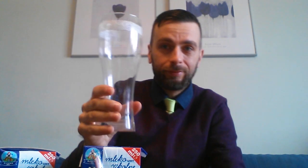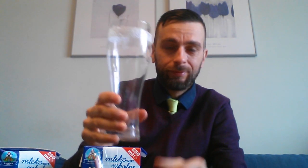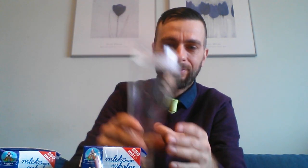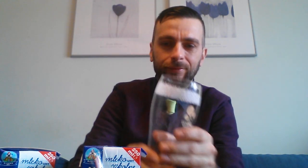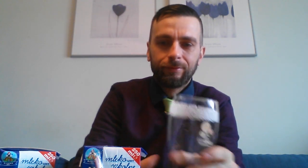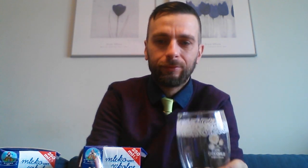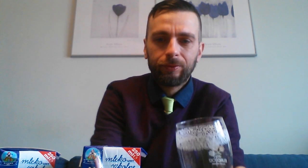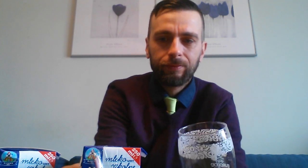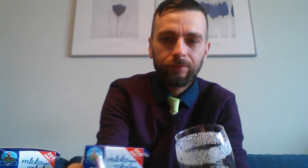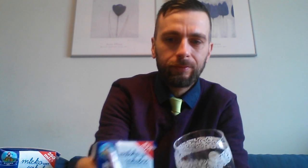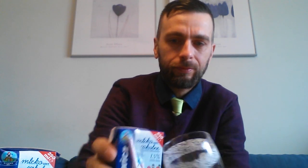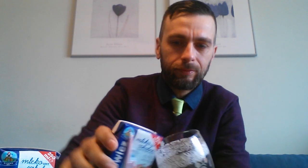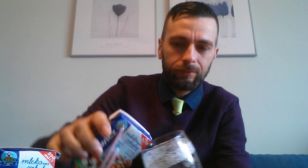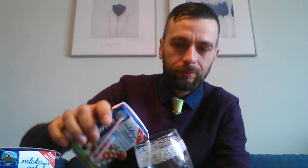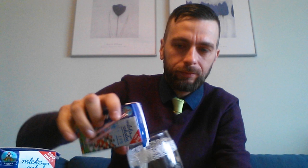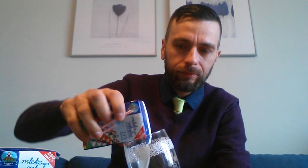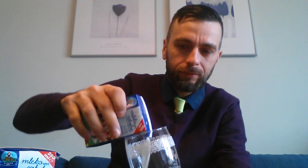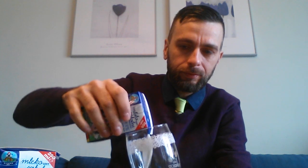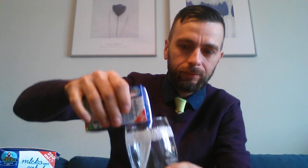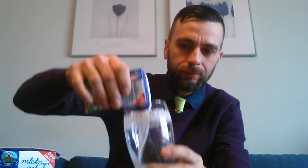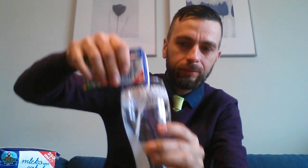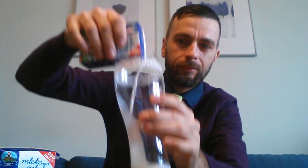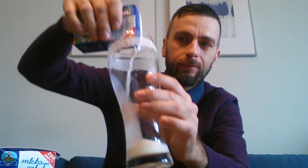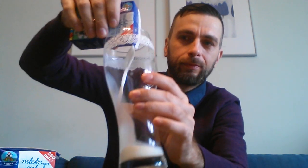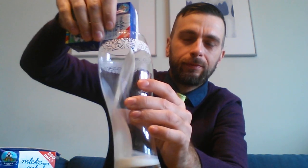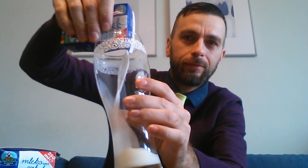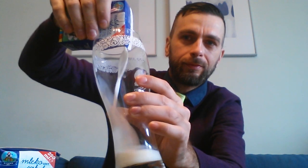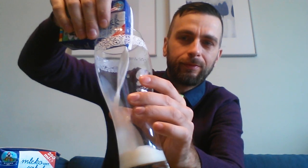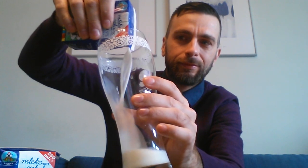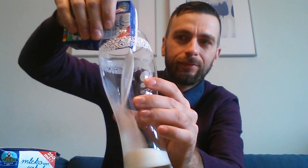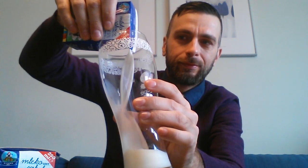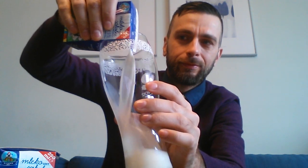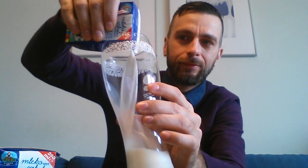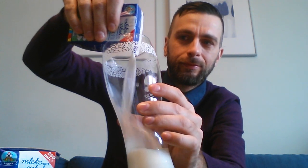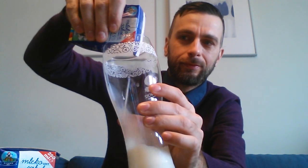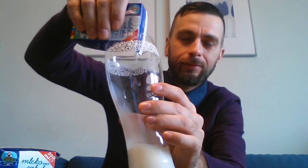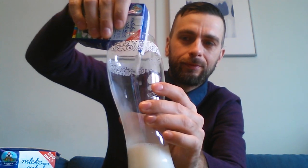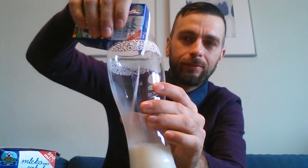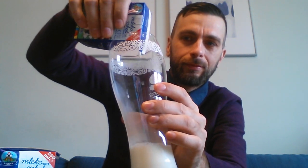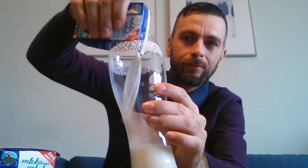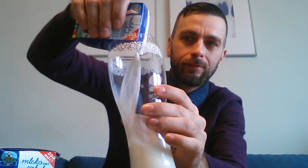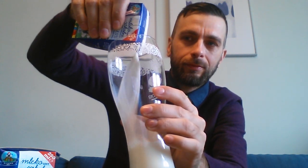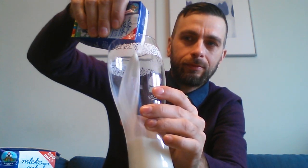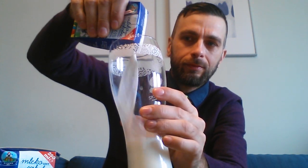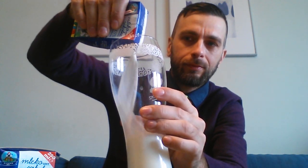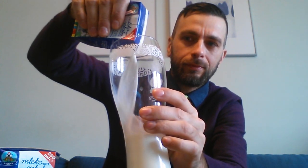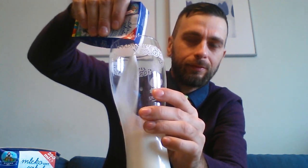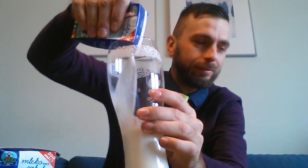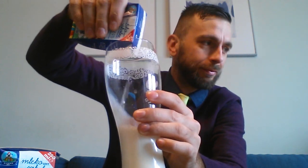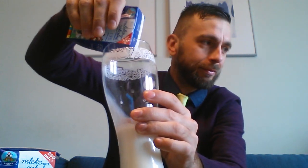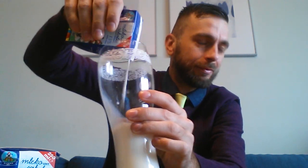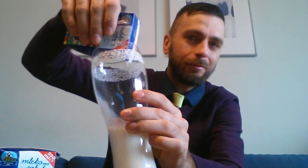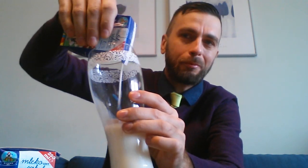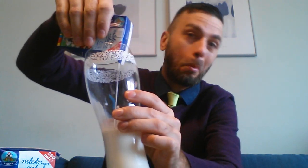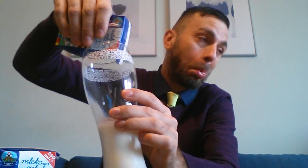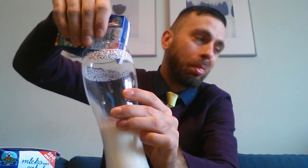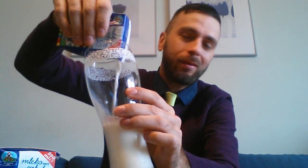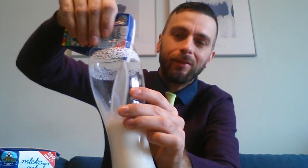mają braki, to wiadomo, że to są większe nakłady, zostaną zmniejszone im dopłaty. Przeciwko nowej ustawie protestowała